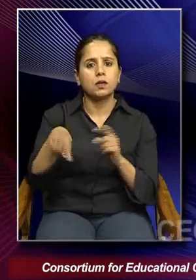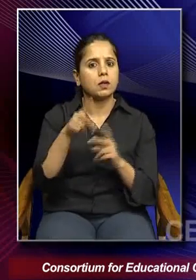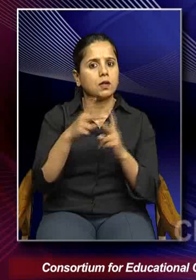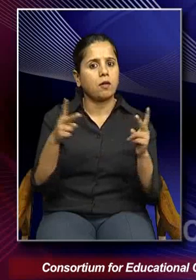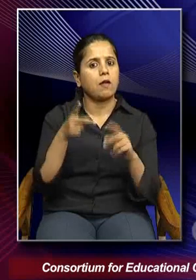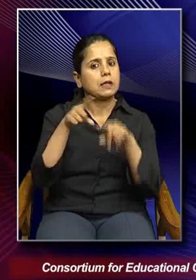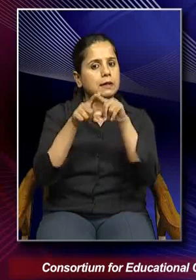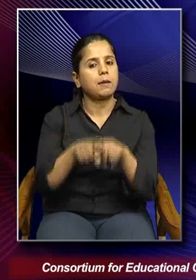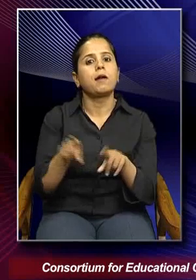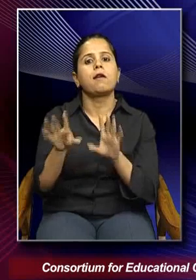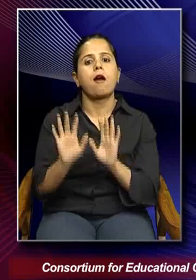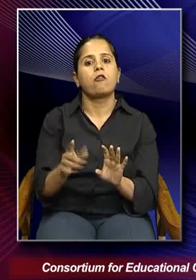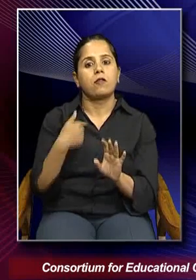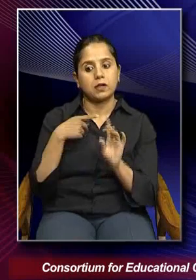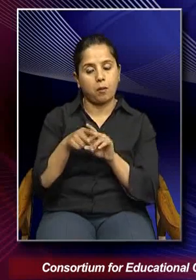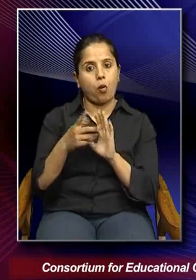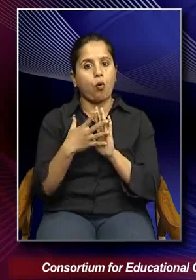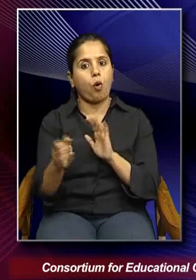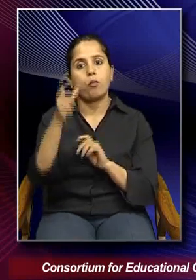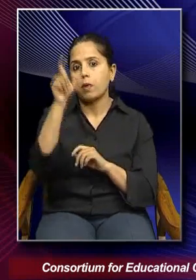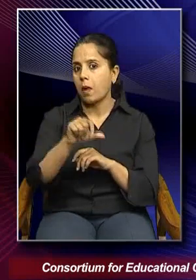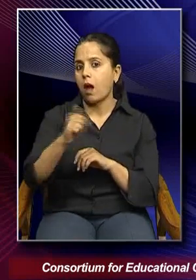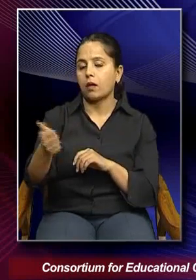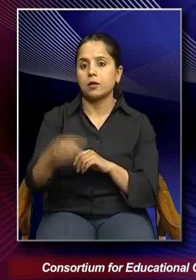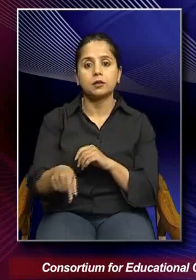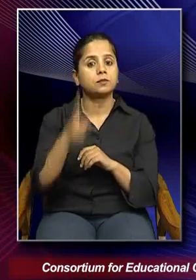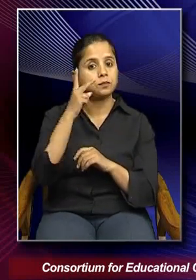पर आधारित थी तार